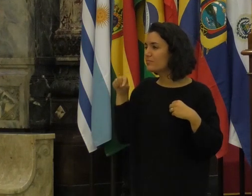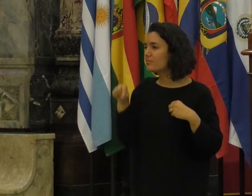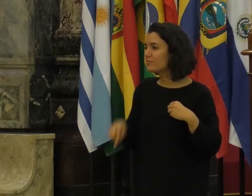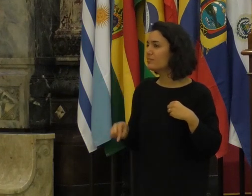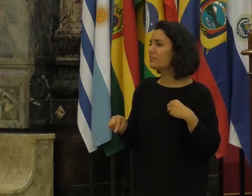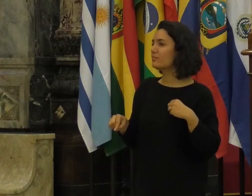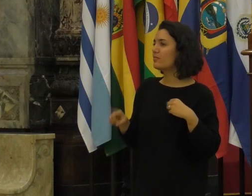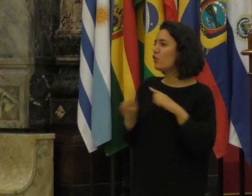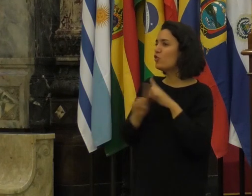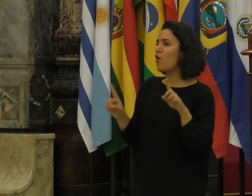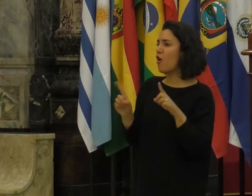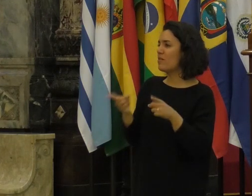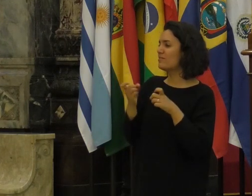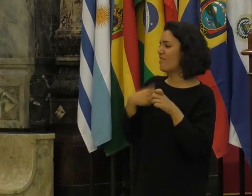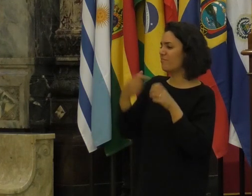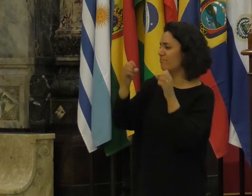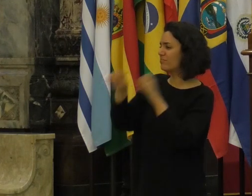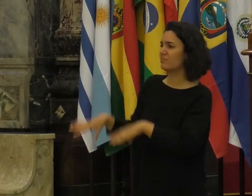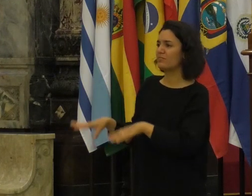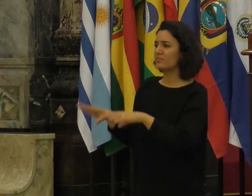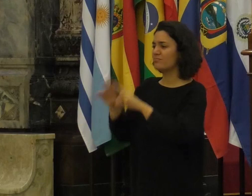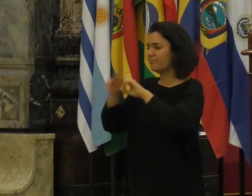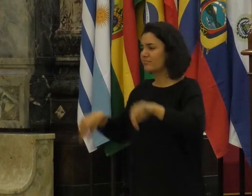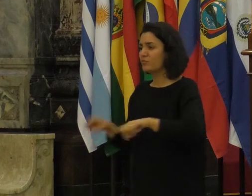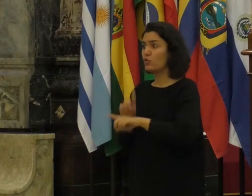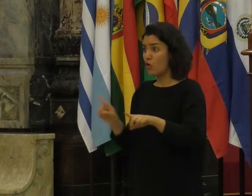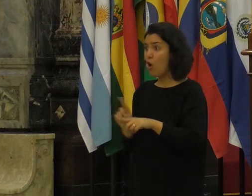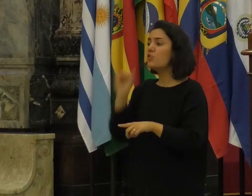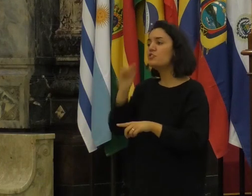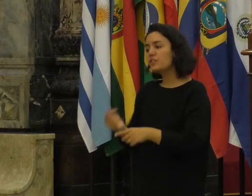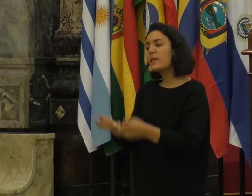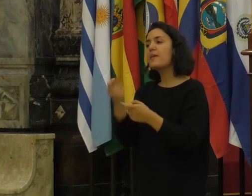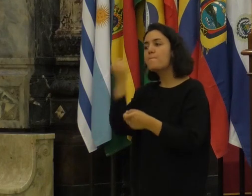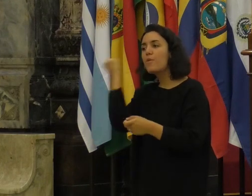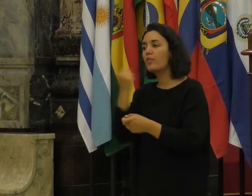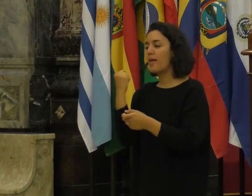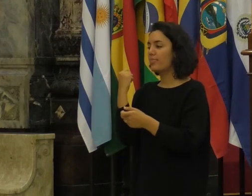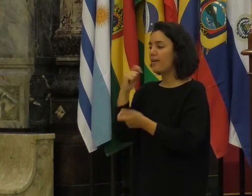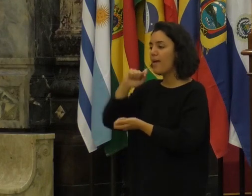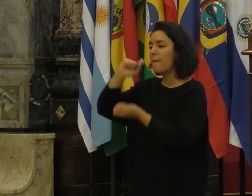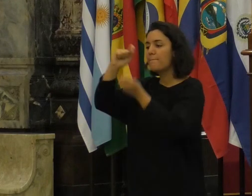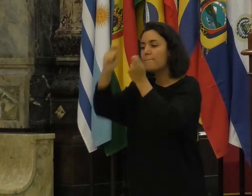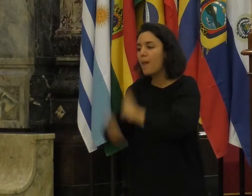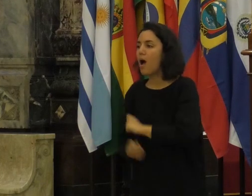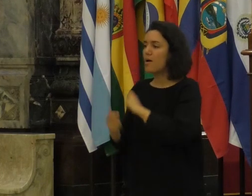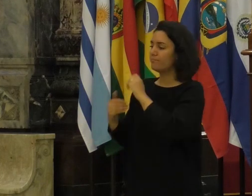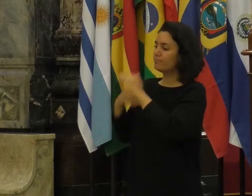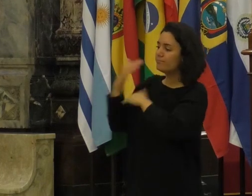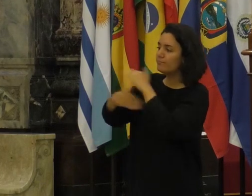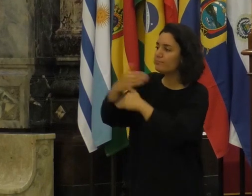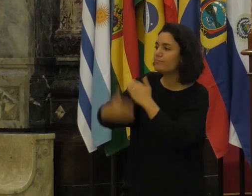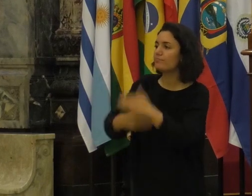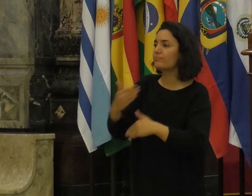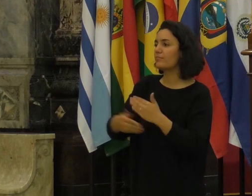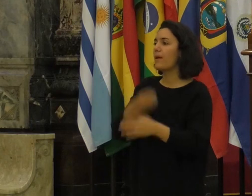que desaparecer, sino que sencillamente tiene que evolucionar hacia mejor en este